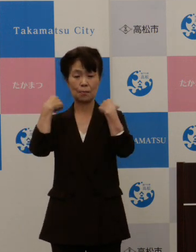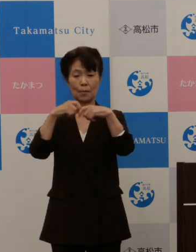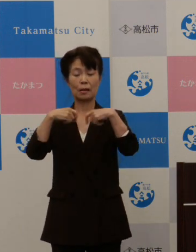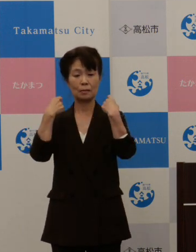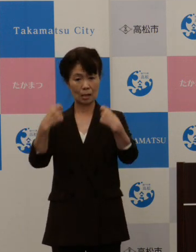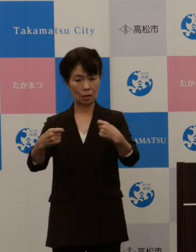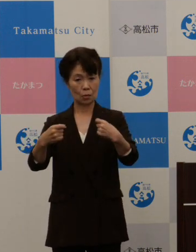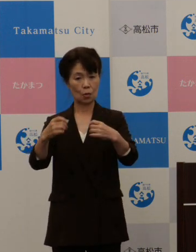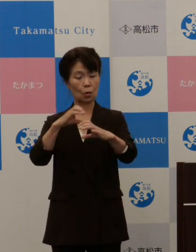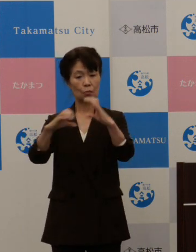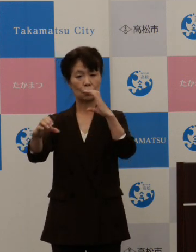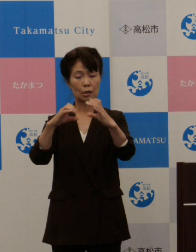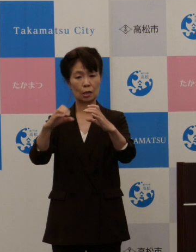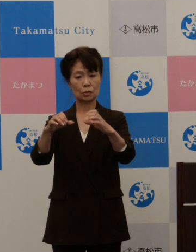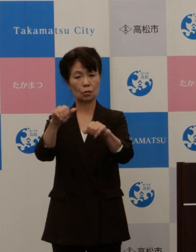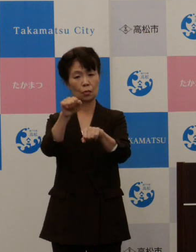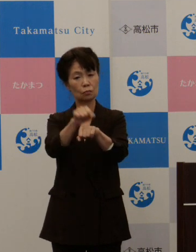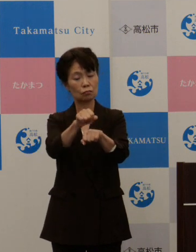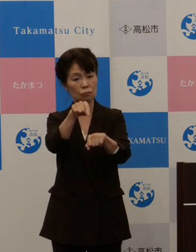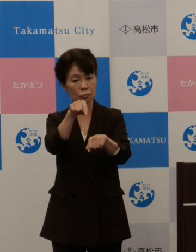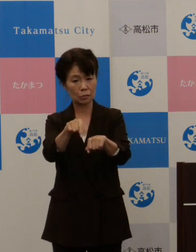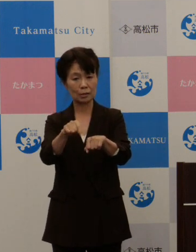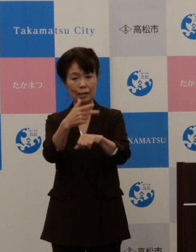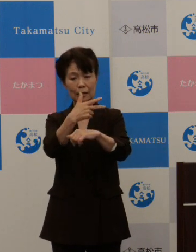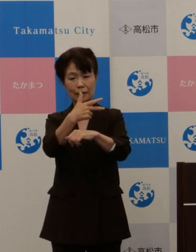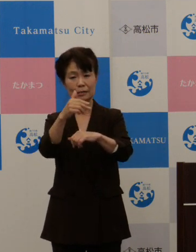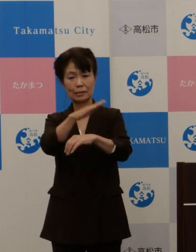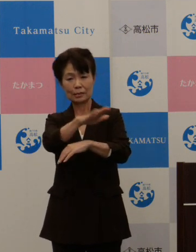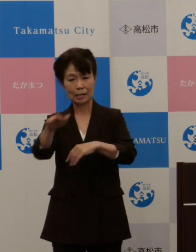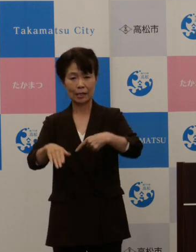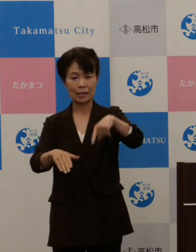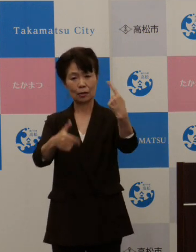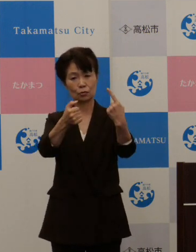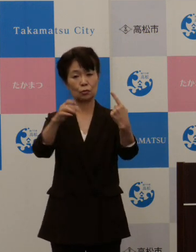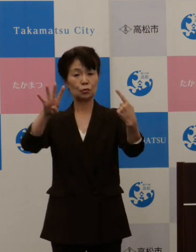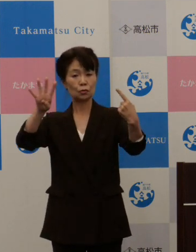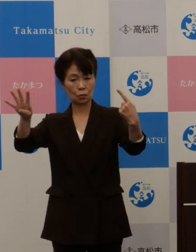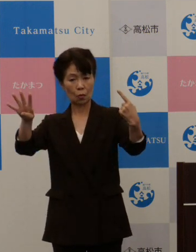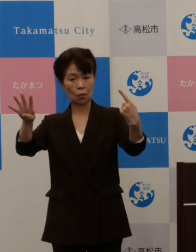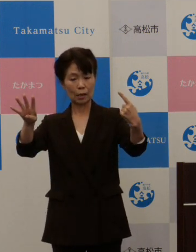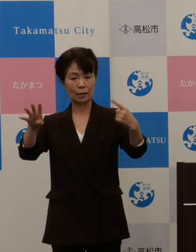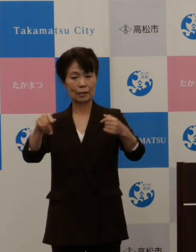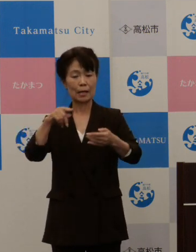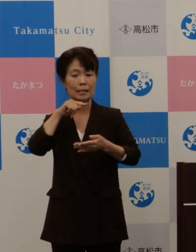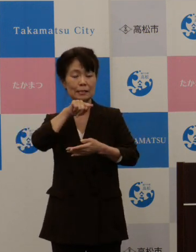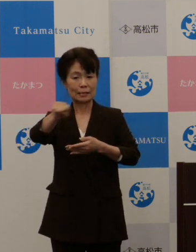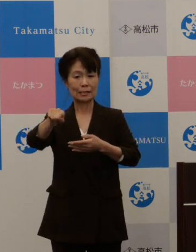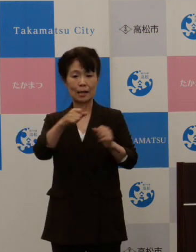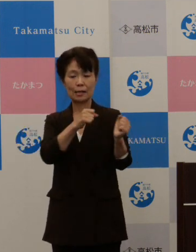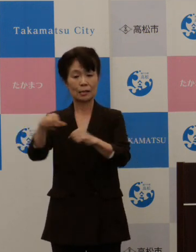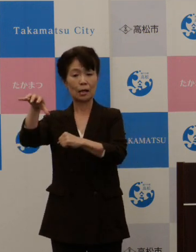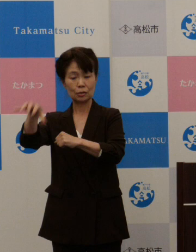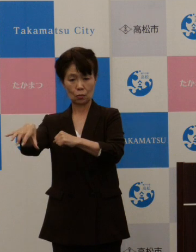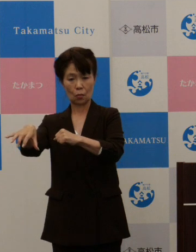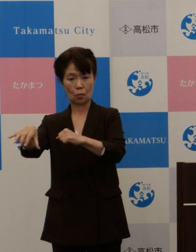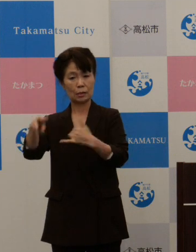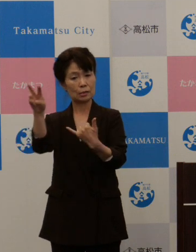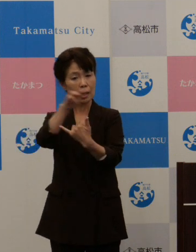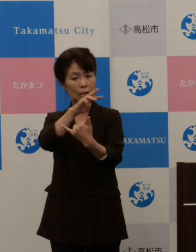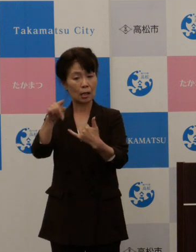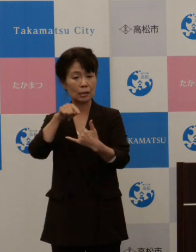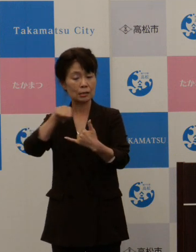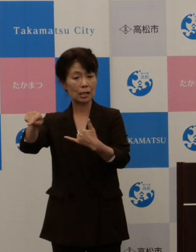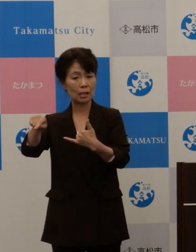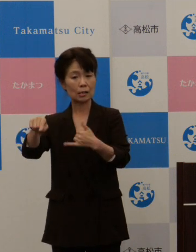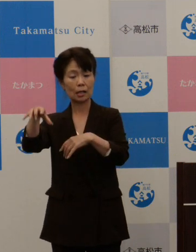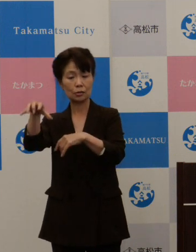して作成をし、市内154箇所の指定避難所ですね、災害の時に避難する指定避難